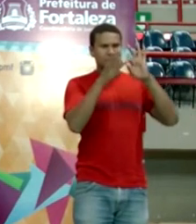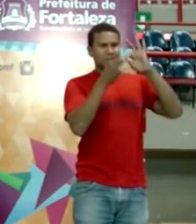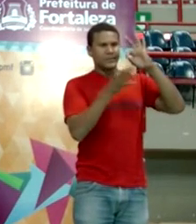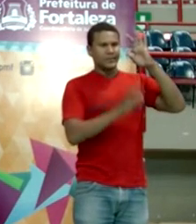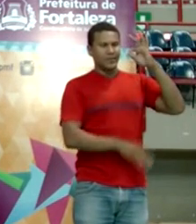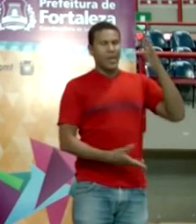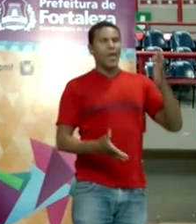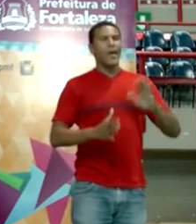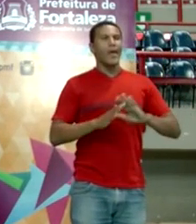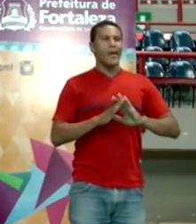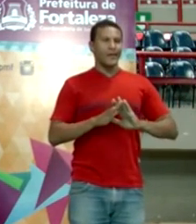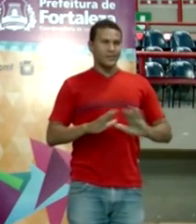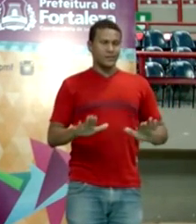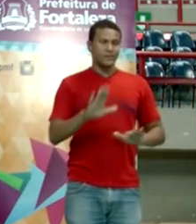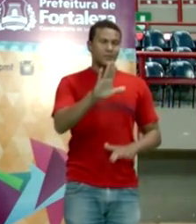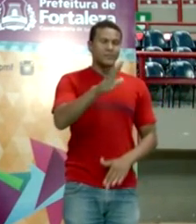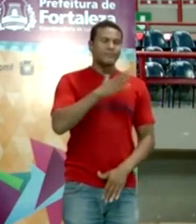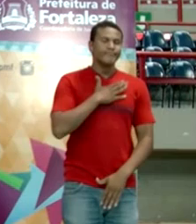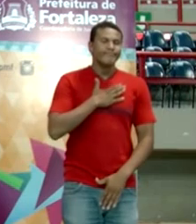Cada questão é um texto.